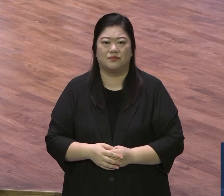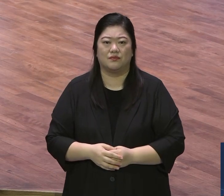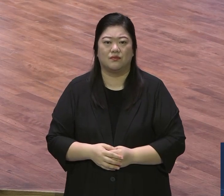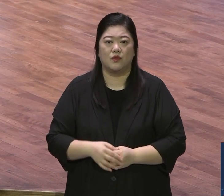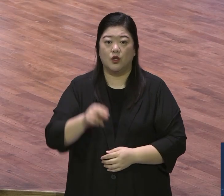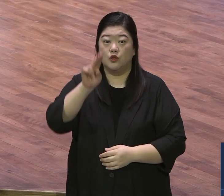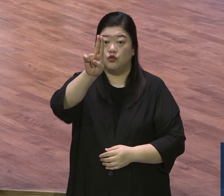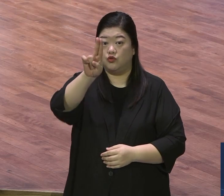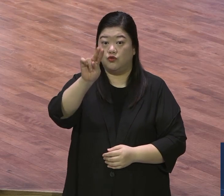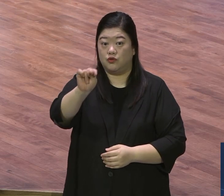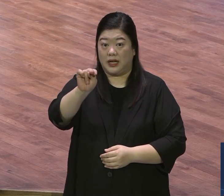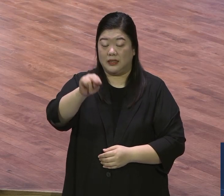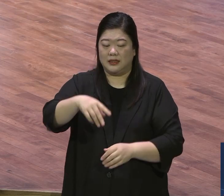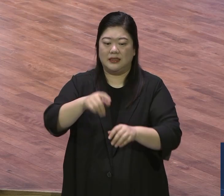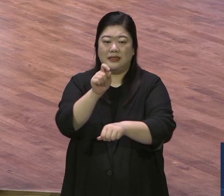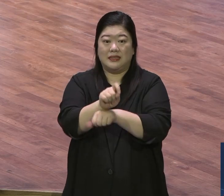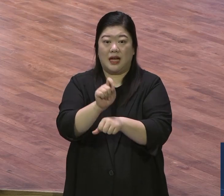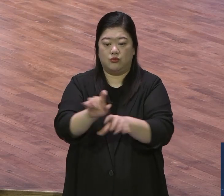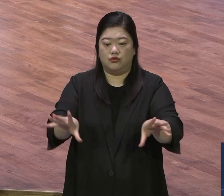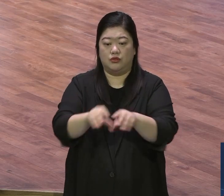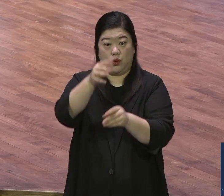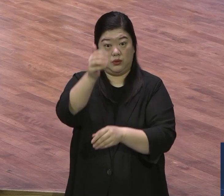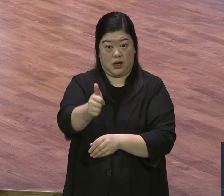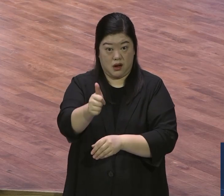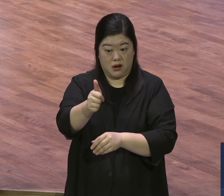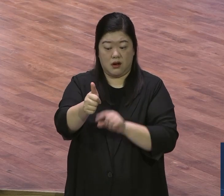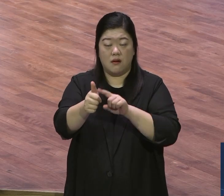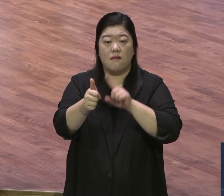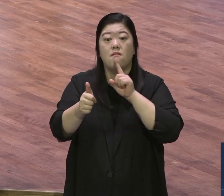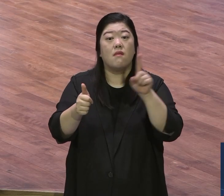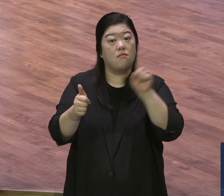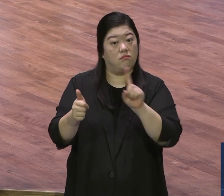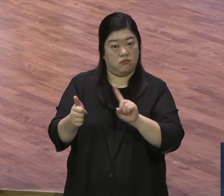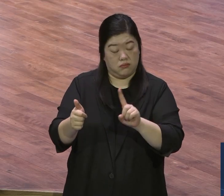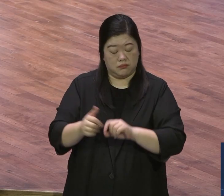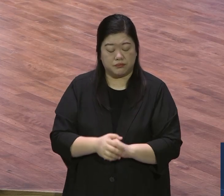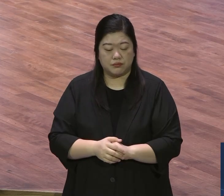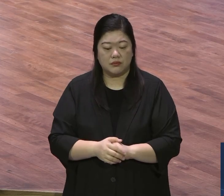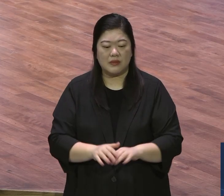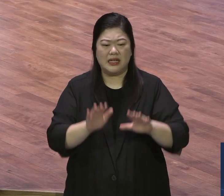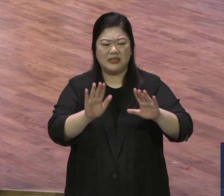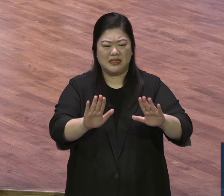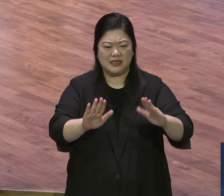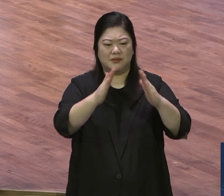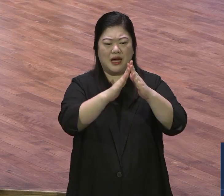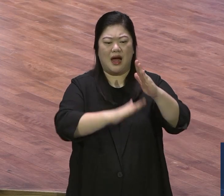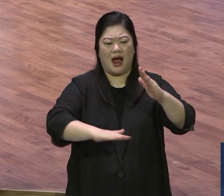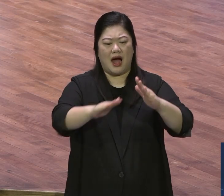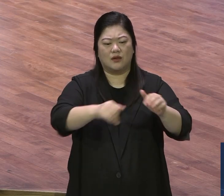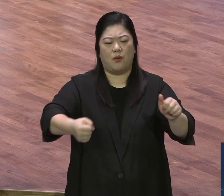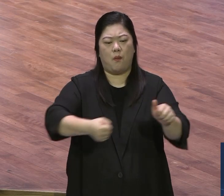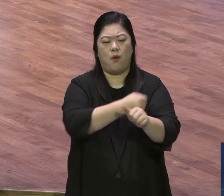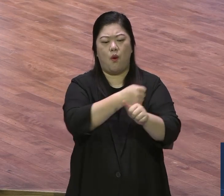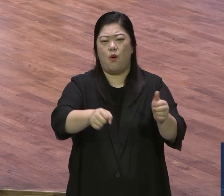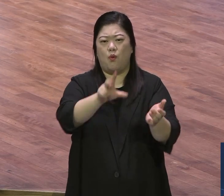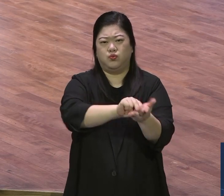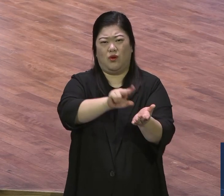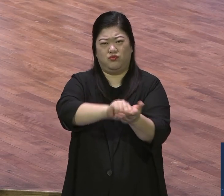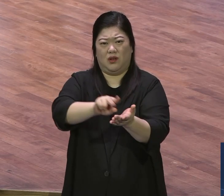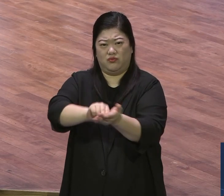사무총장까지 나서서 코로나19로 인해 가지고 가정에서 증가하는 폭력 문제. 지금